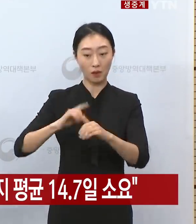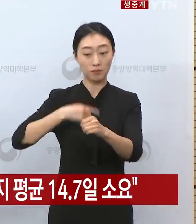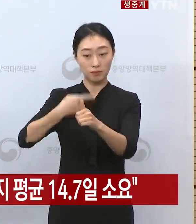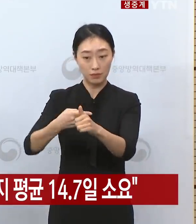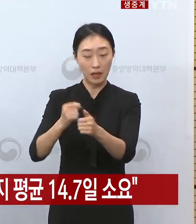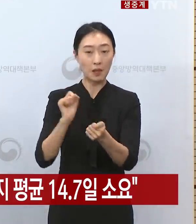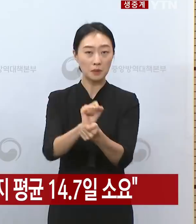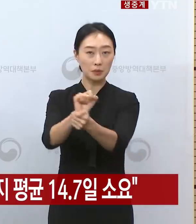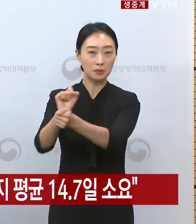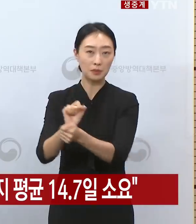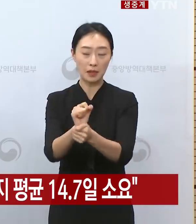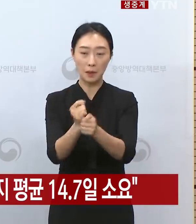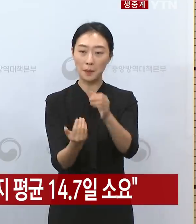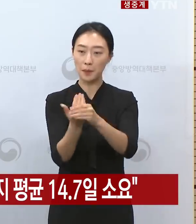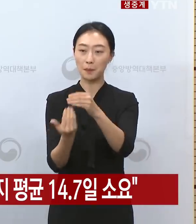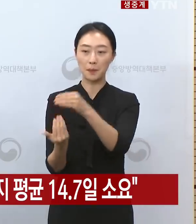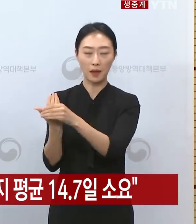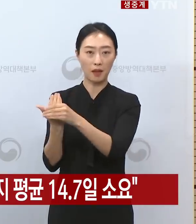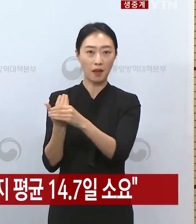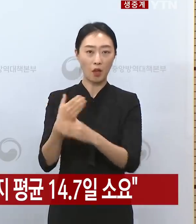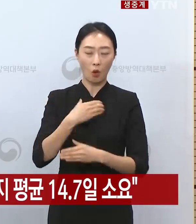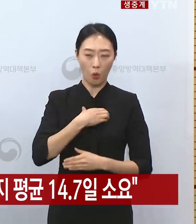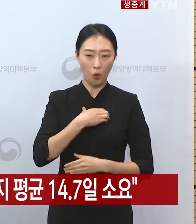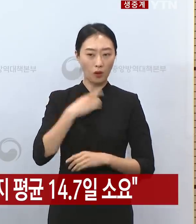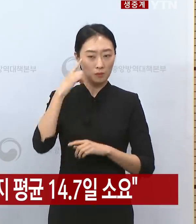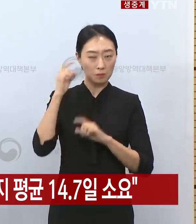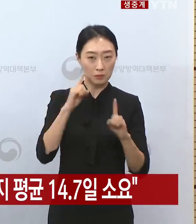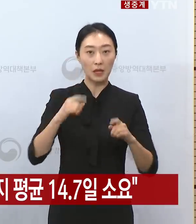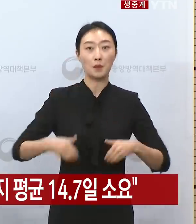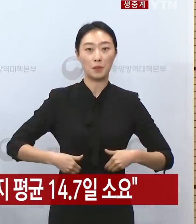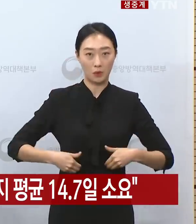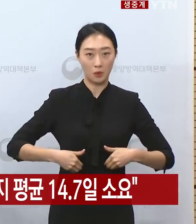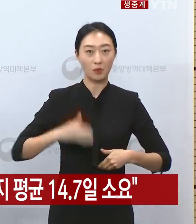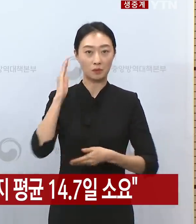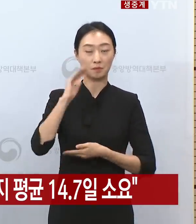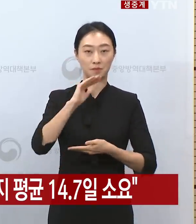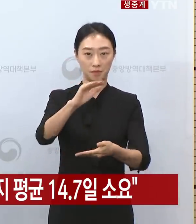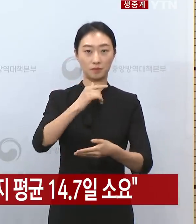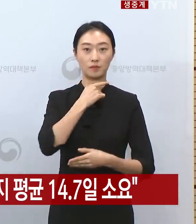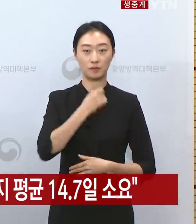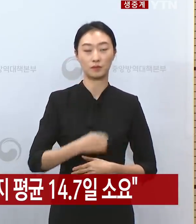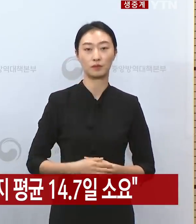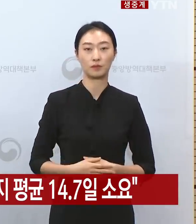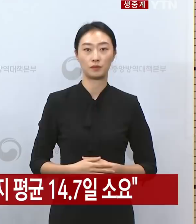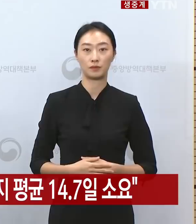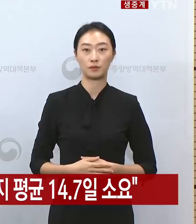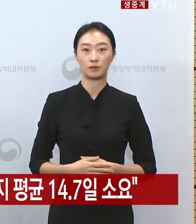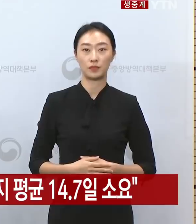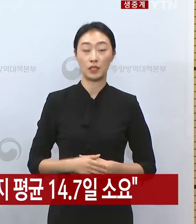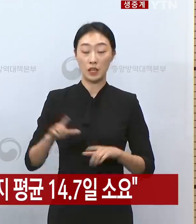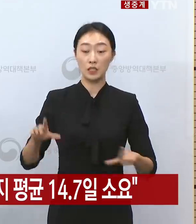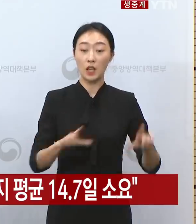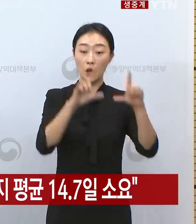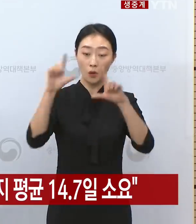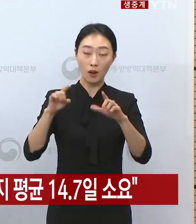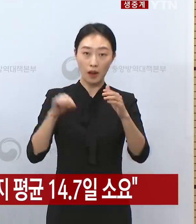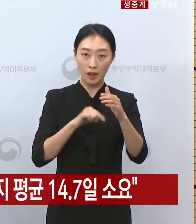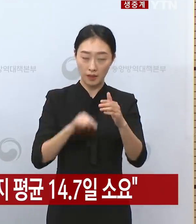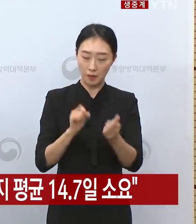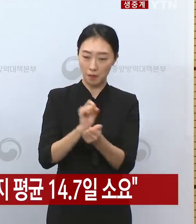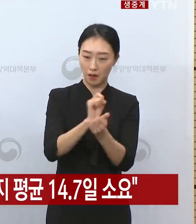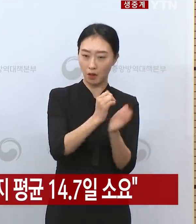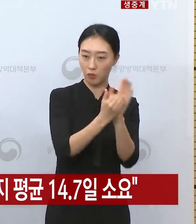산발적인 발생이 지속되고 있어 경계를 늦추지 않아야 된다고 말씀드립니다. 특히 생활 속의